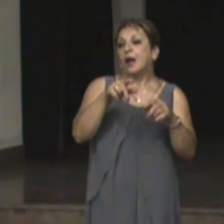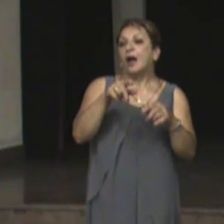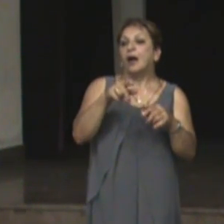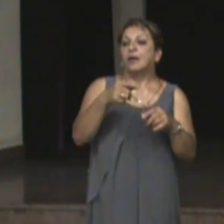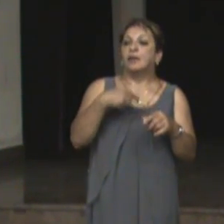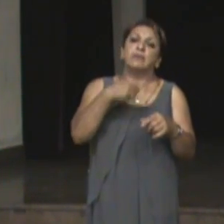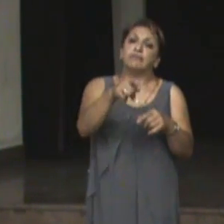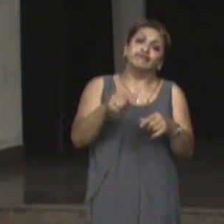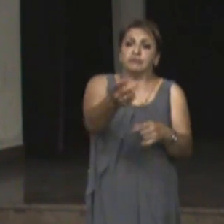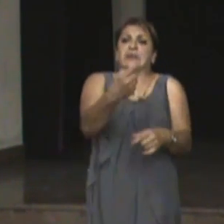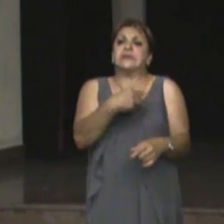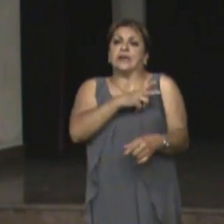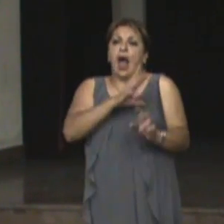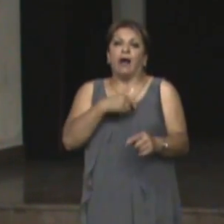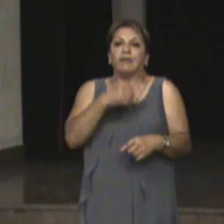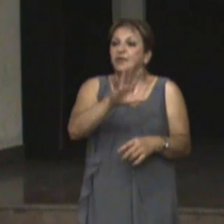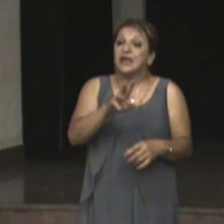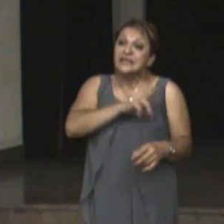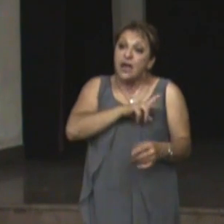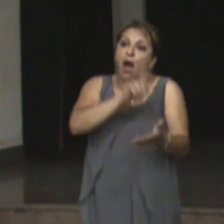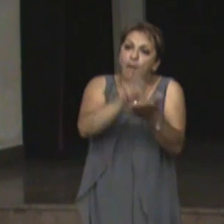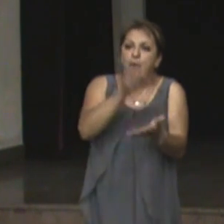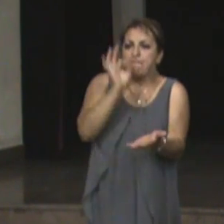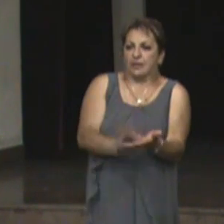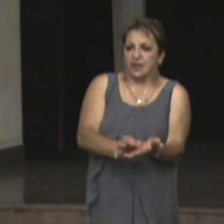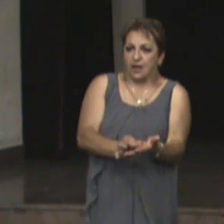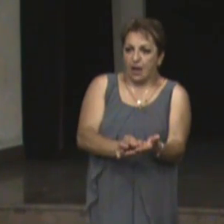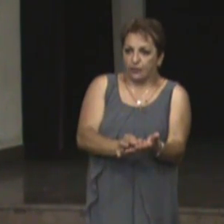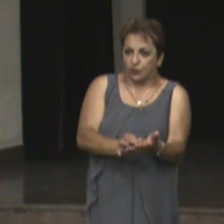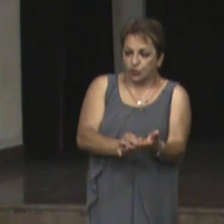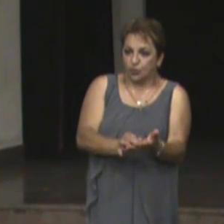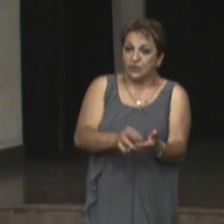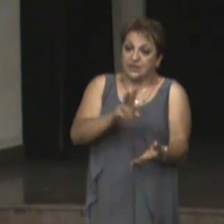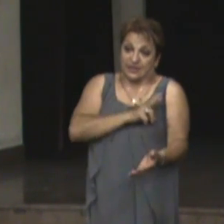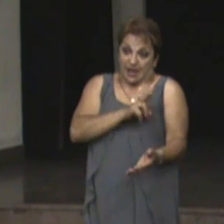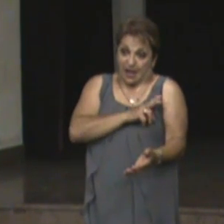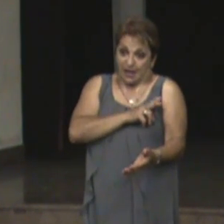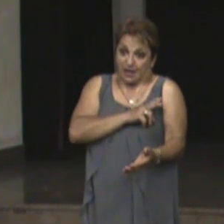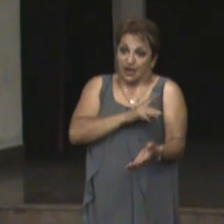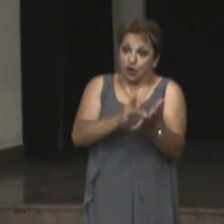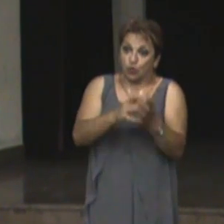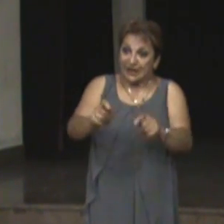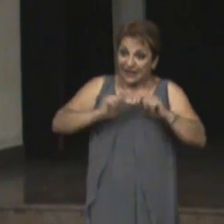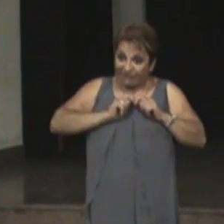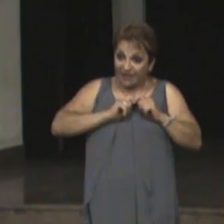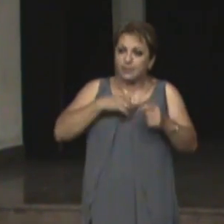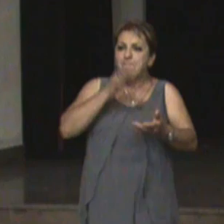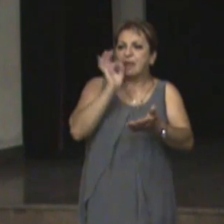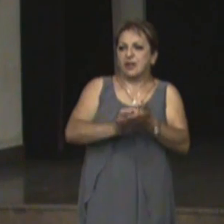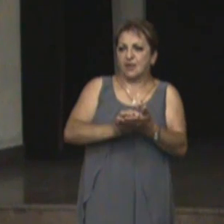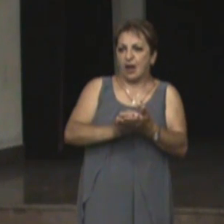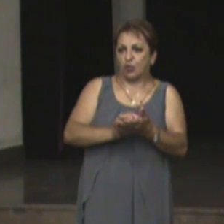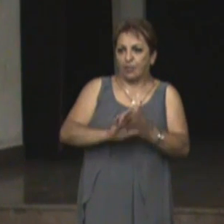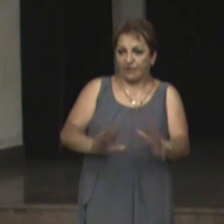երբեք, բնականաբար սերը ենթադրում է պատասխանատվություն, մանավանդ այն սերը, որը մեզ տվեց Քրիստոս,